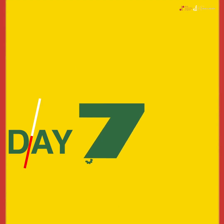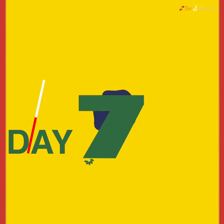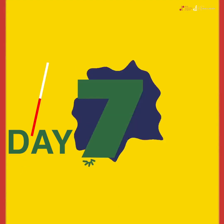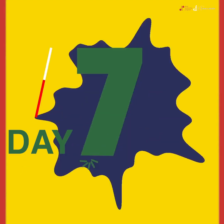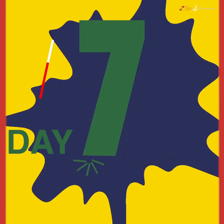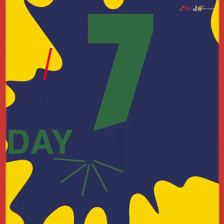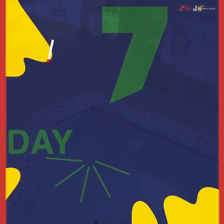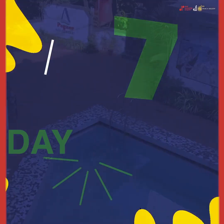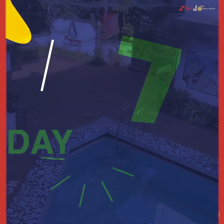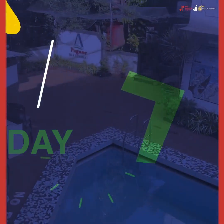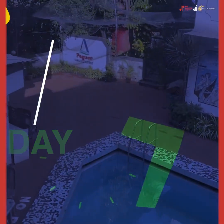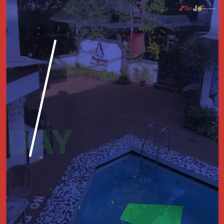दिन